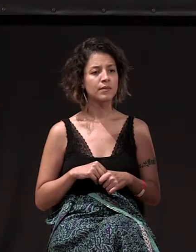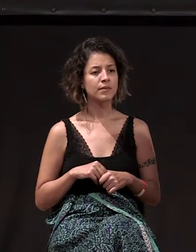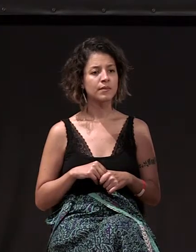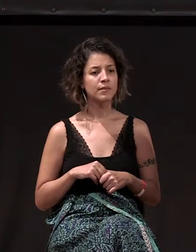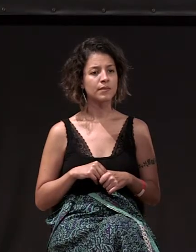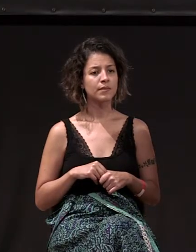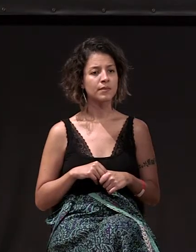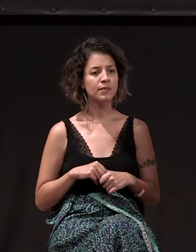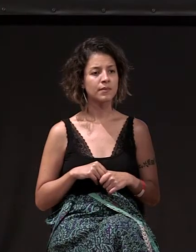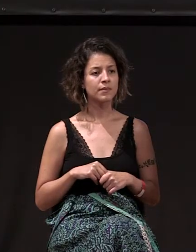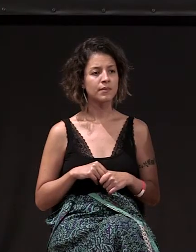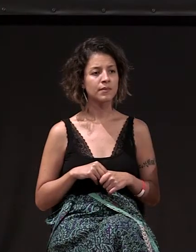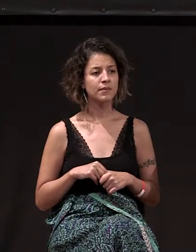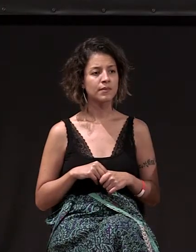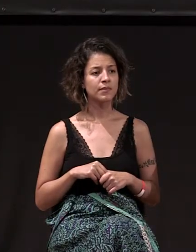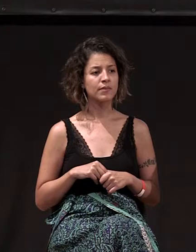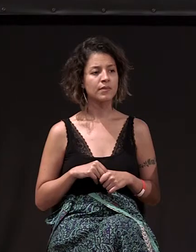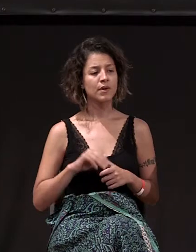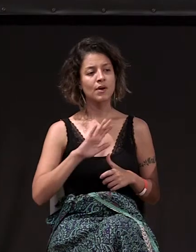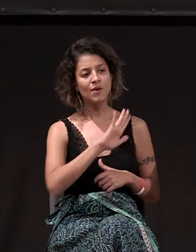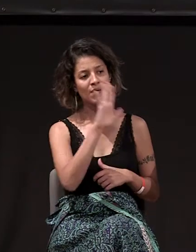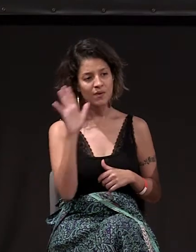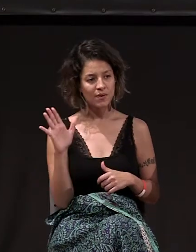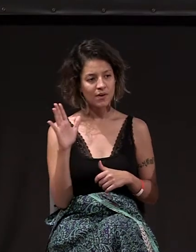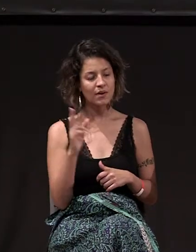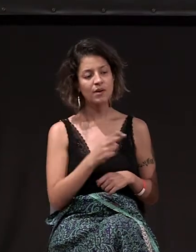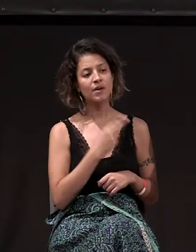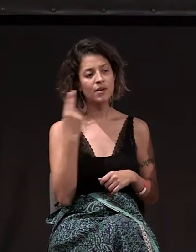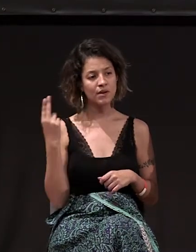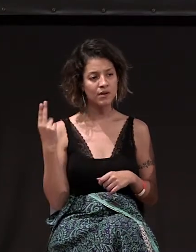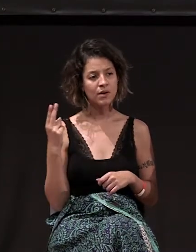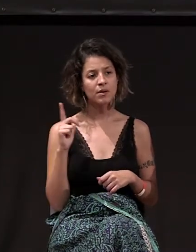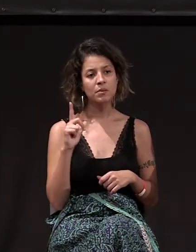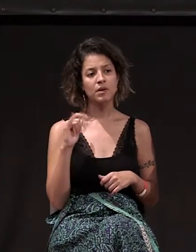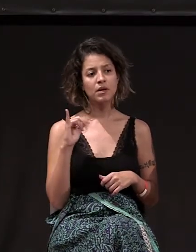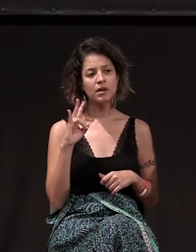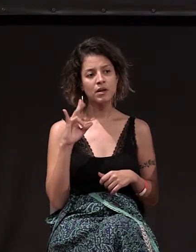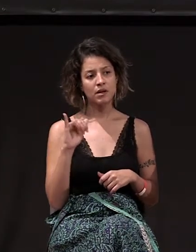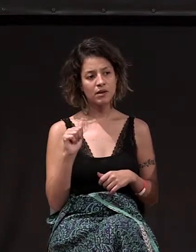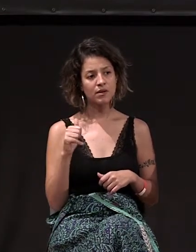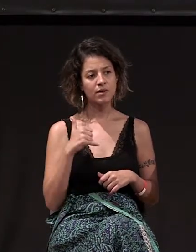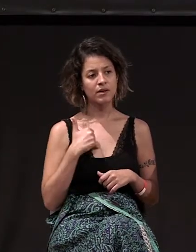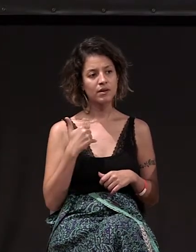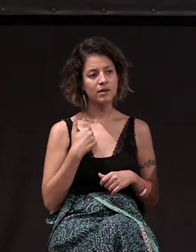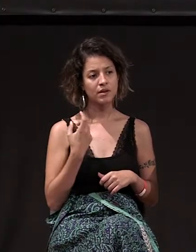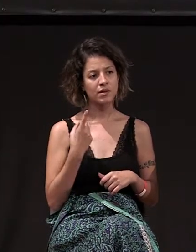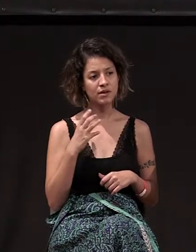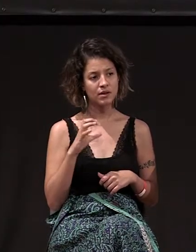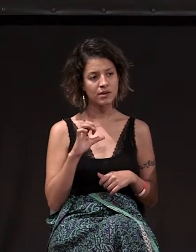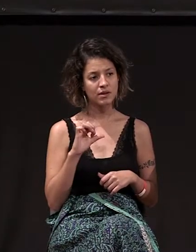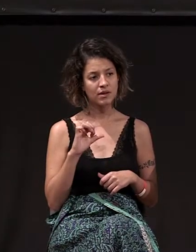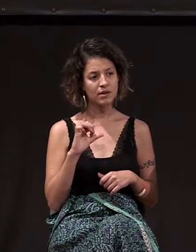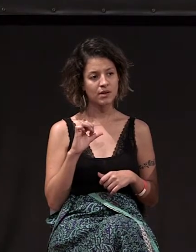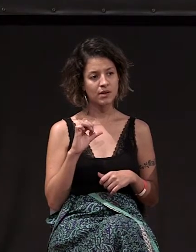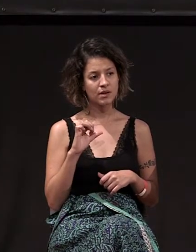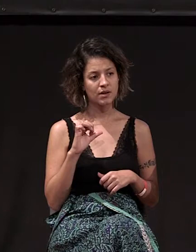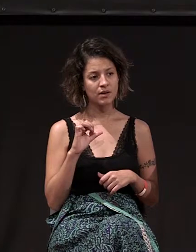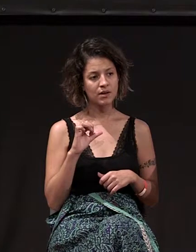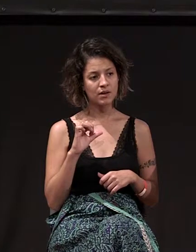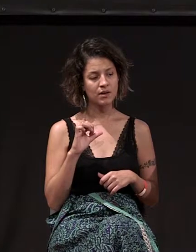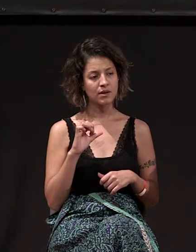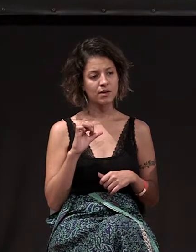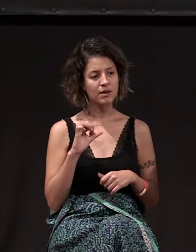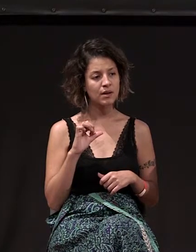Olá, dá para ouvir? Olá, meu nome é Lívia, eu tenho 19 anos, e